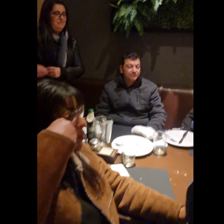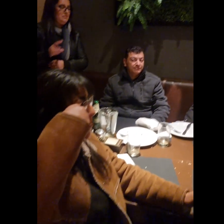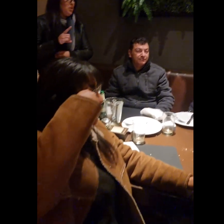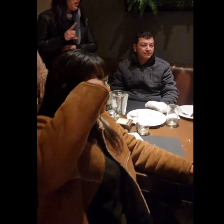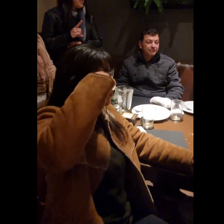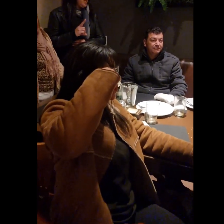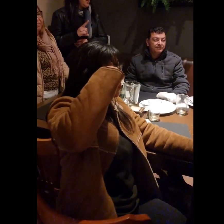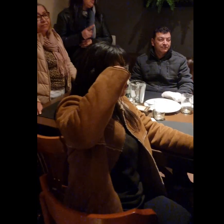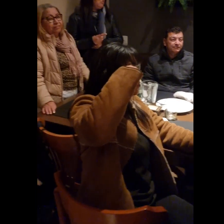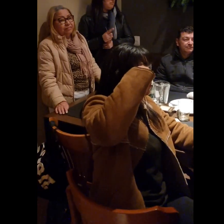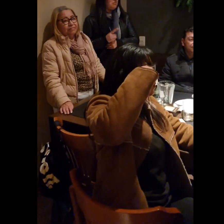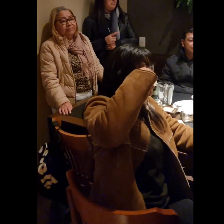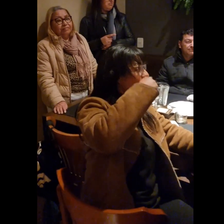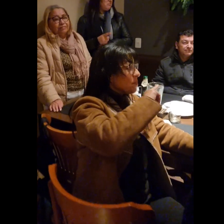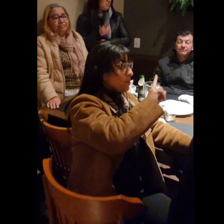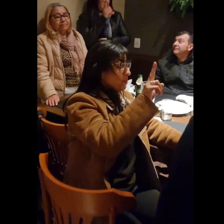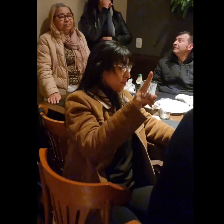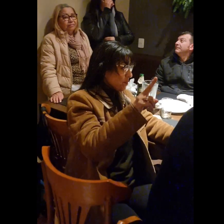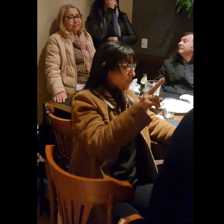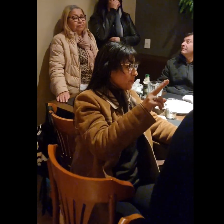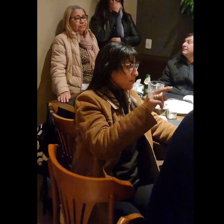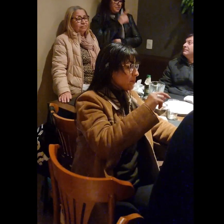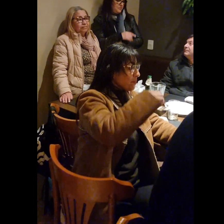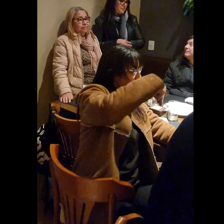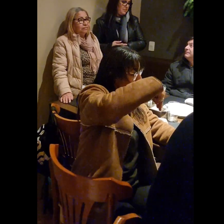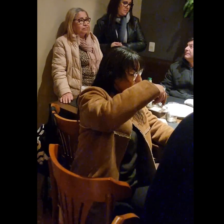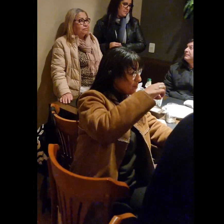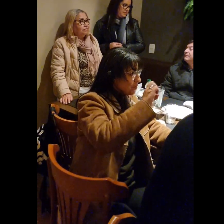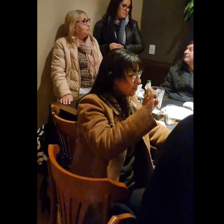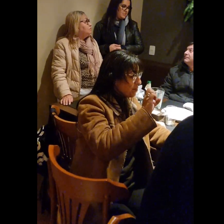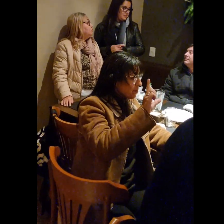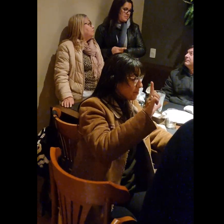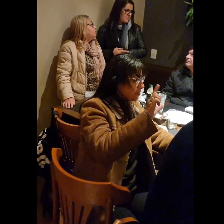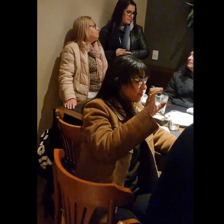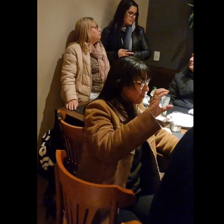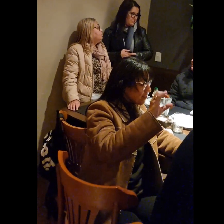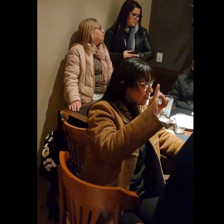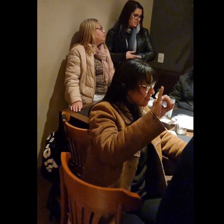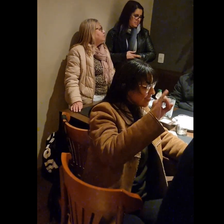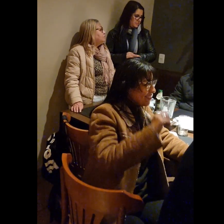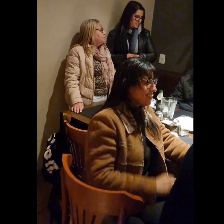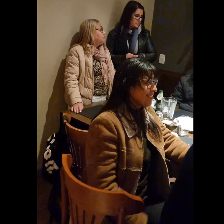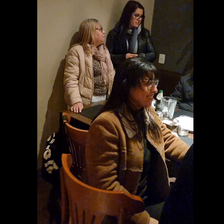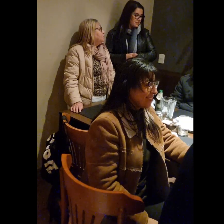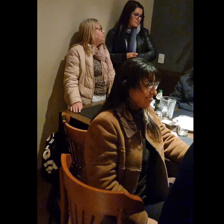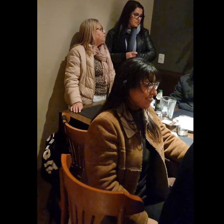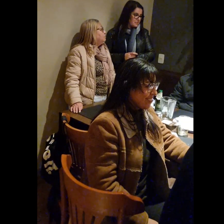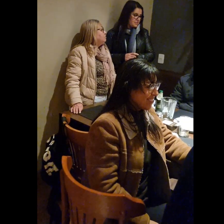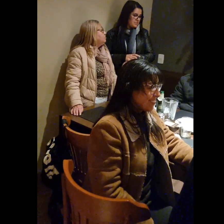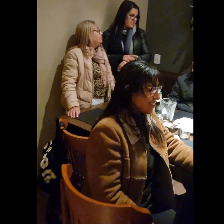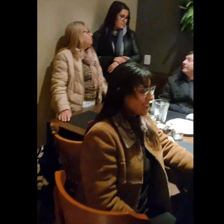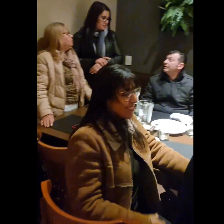É, os dois, aqui os dois são o pai do Serginho, que é surdo, pra quem não conhecia ele, né? Meu porque